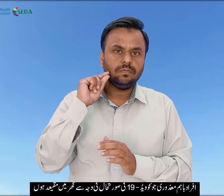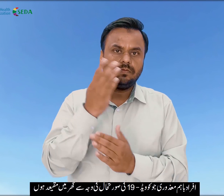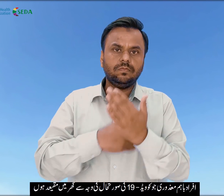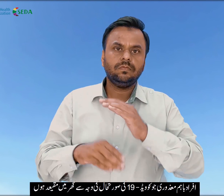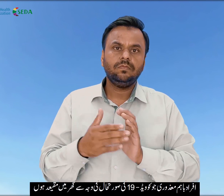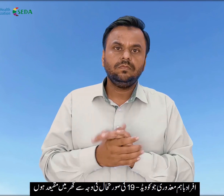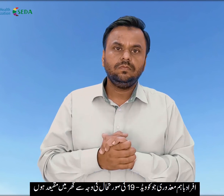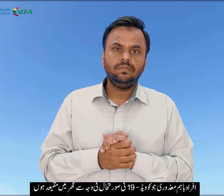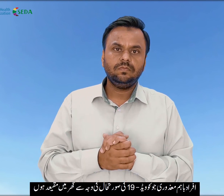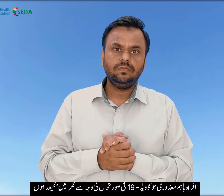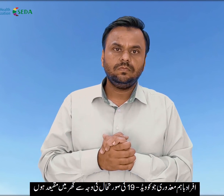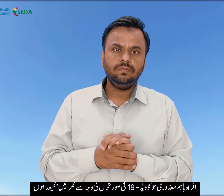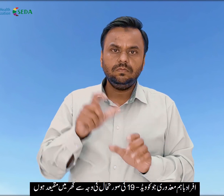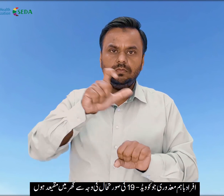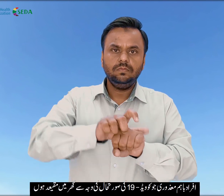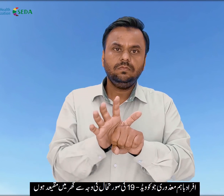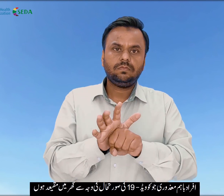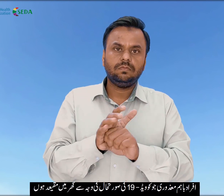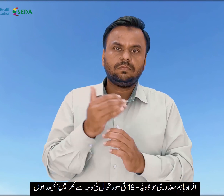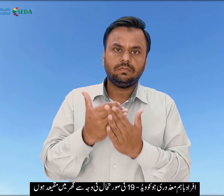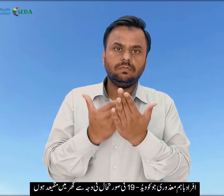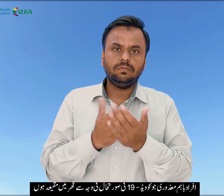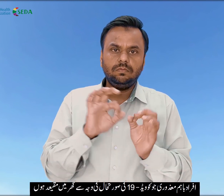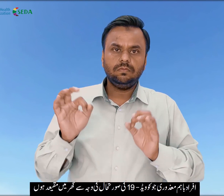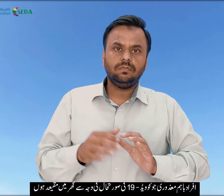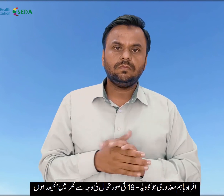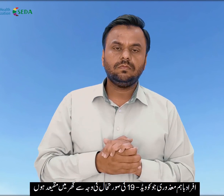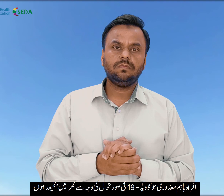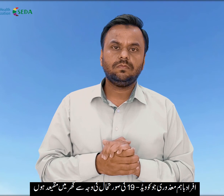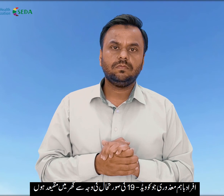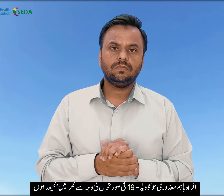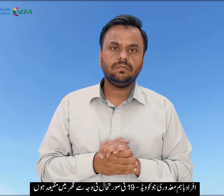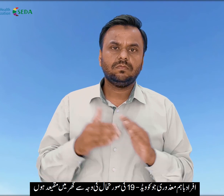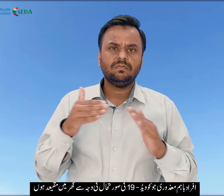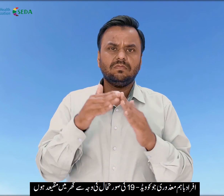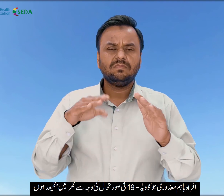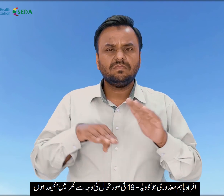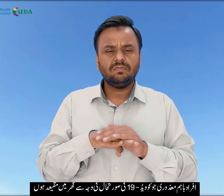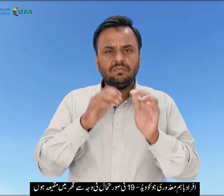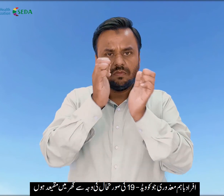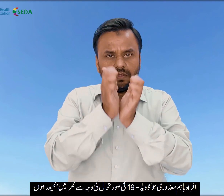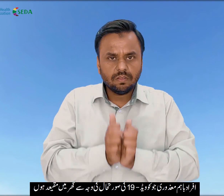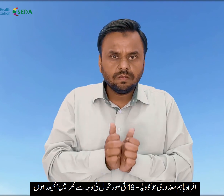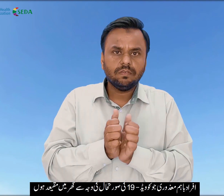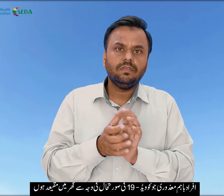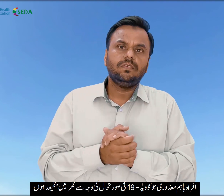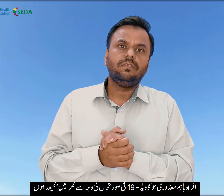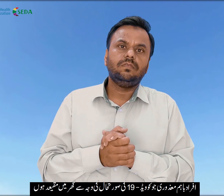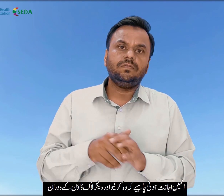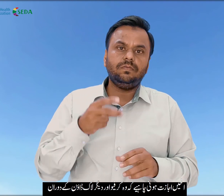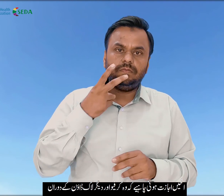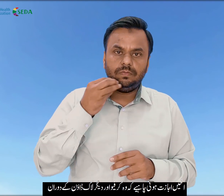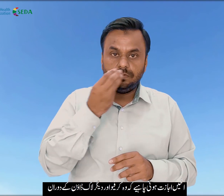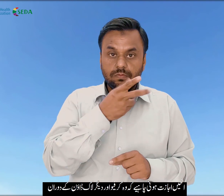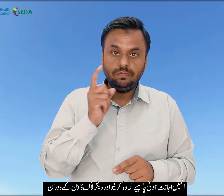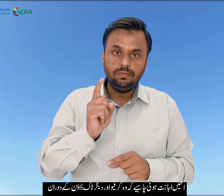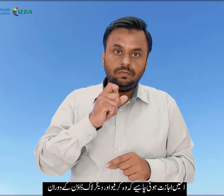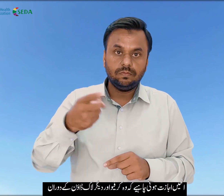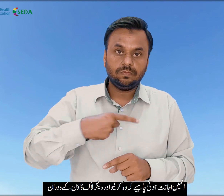افراد باہم معذوری جو کووڈ-19 کی صورتحال کی وجہ سے گھر میں مقید ہوں، انہیں اجازت ہونی